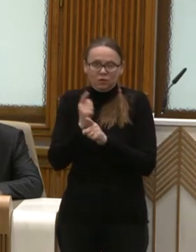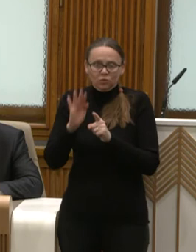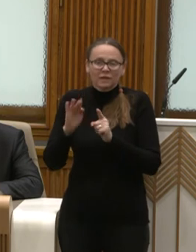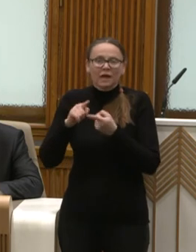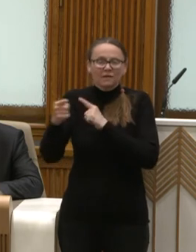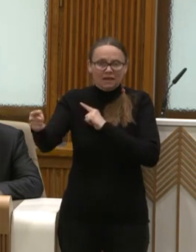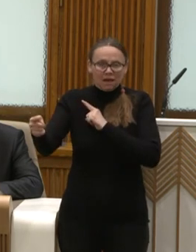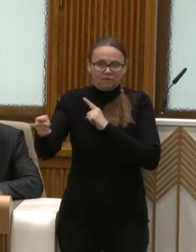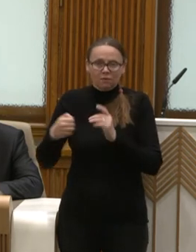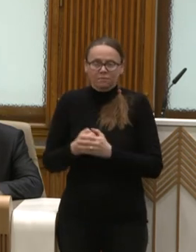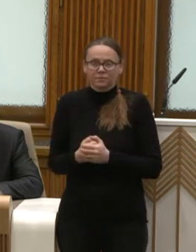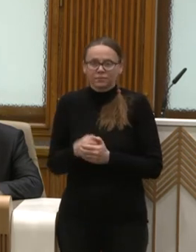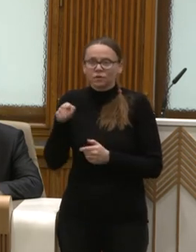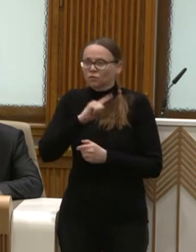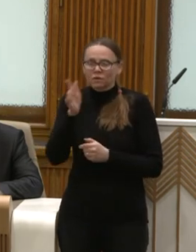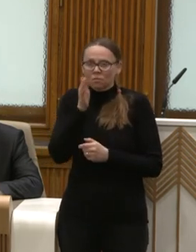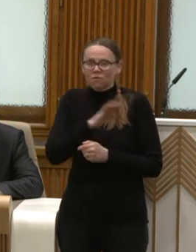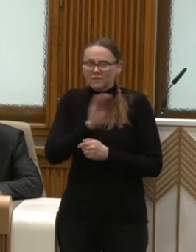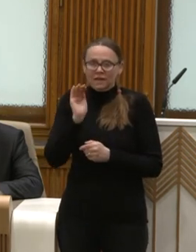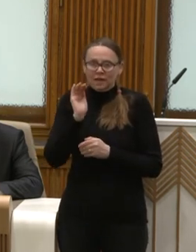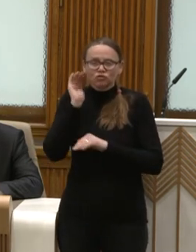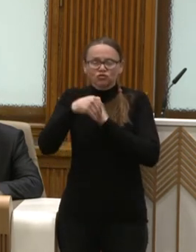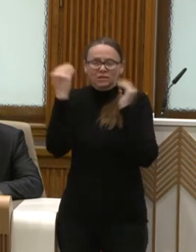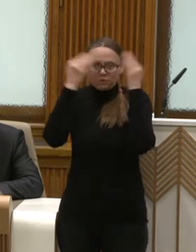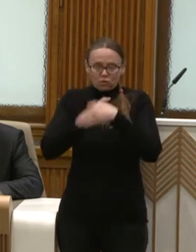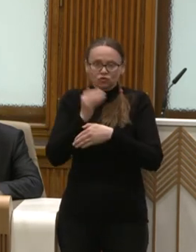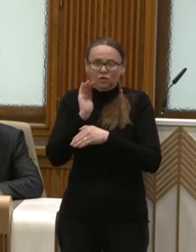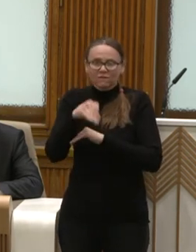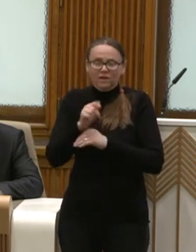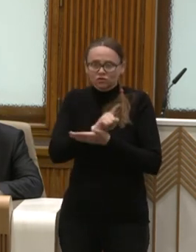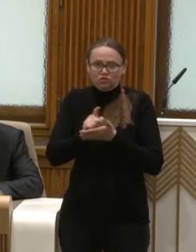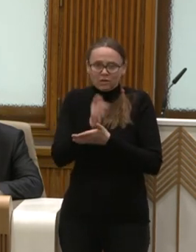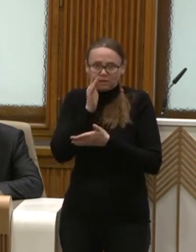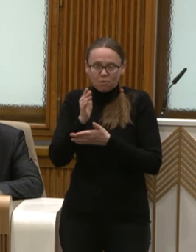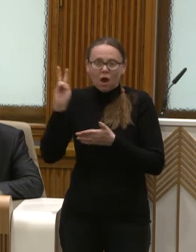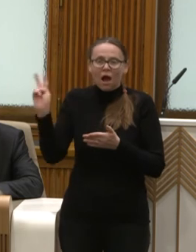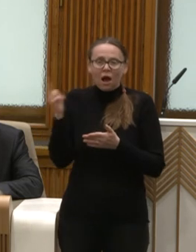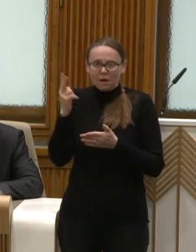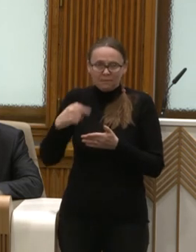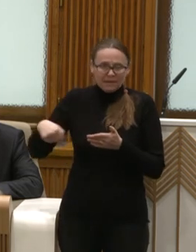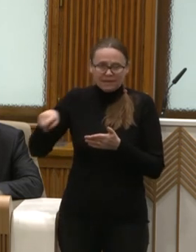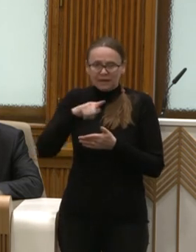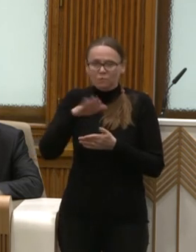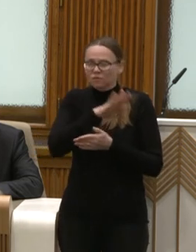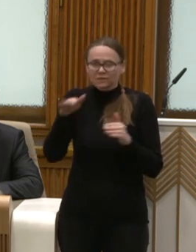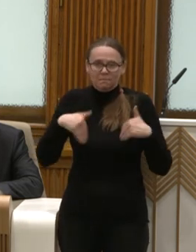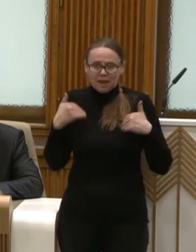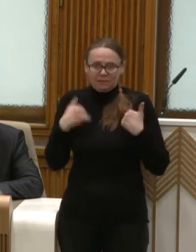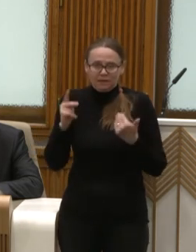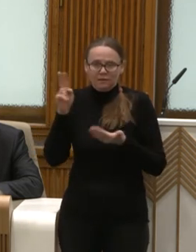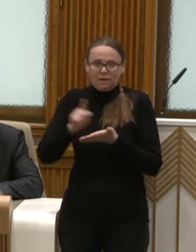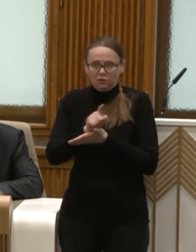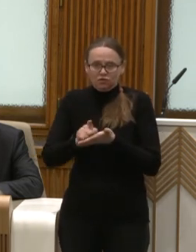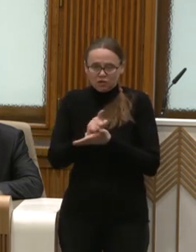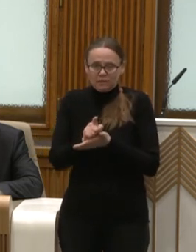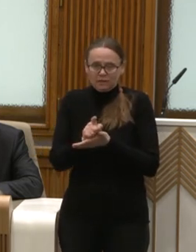nadaljavo, ampak to ne bo vse čez noč, bistveno več časa bo in apeliramo na vse mlade, ki imajo čas in